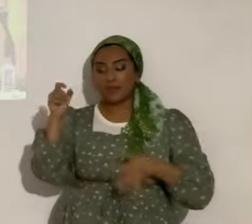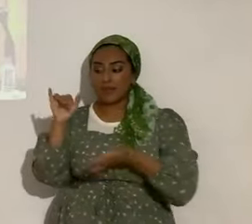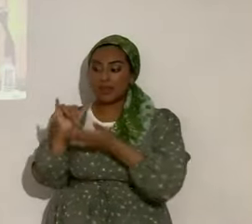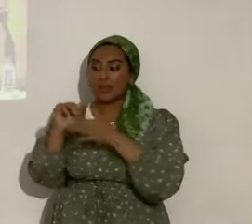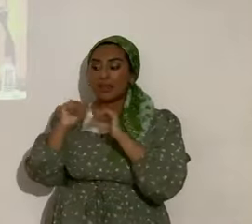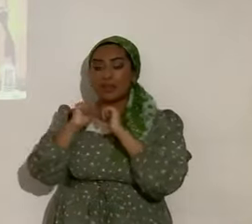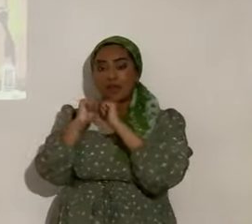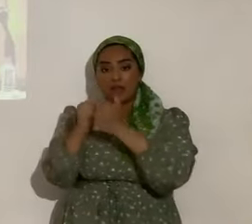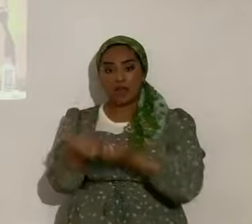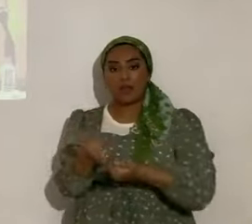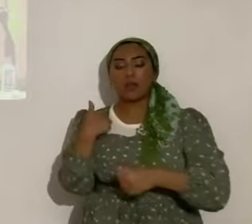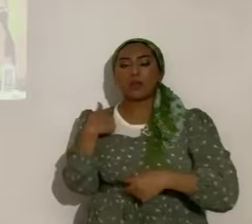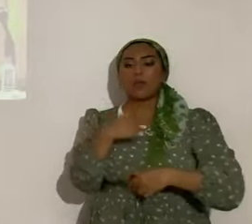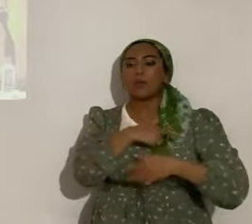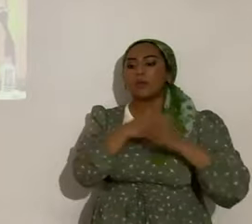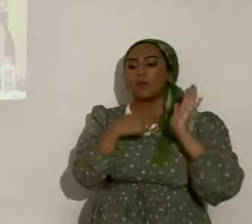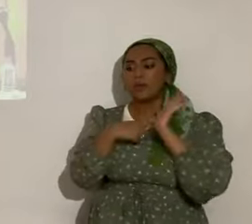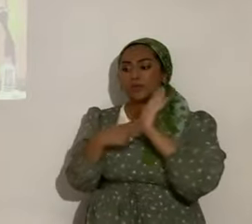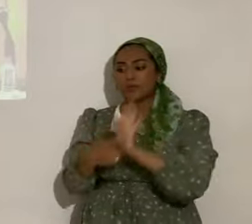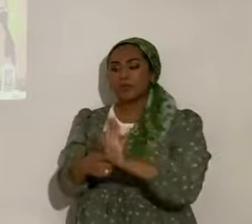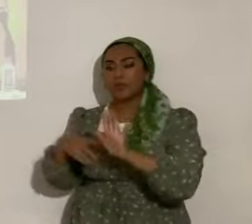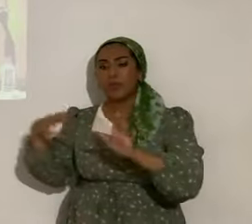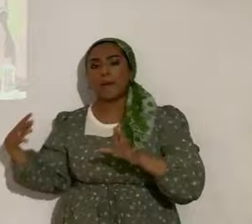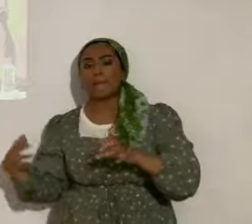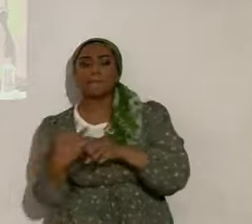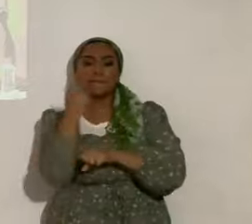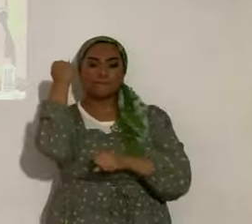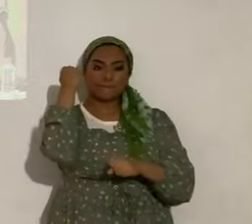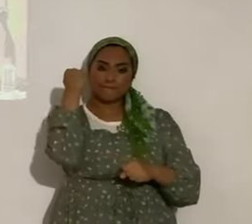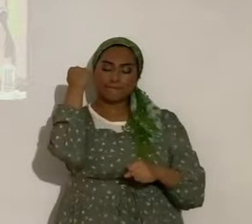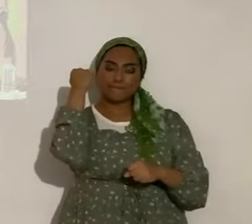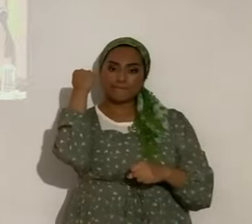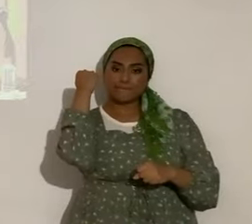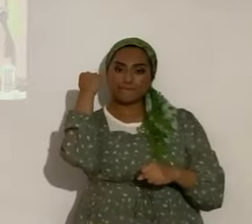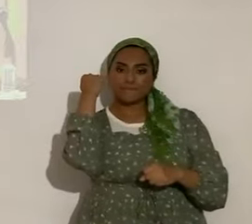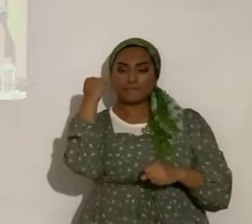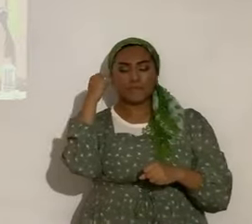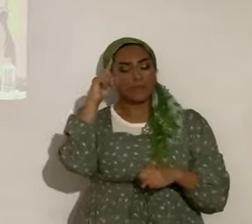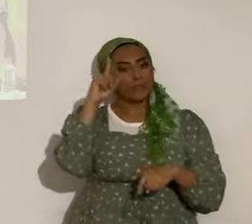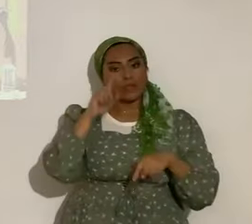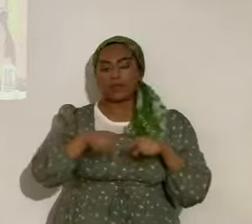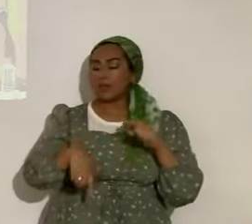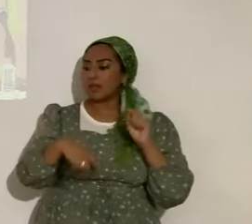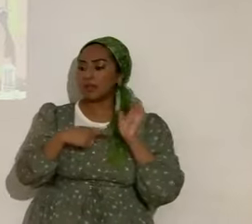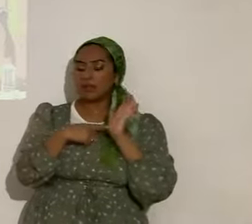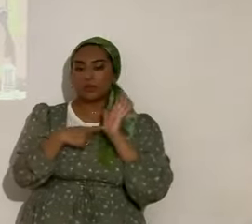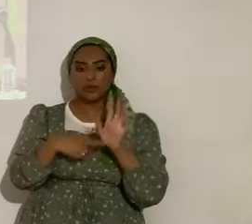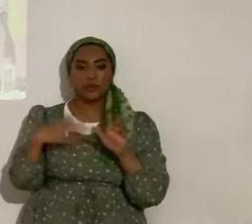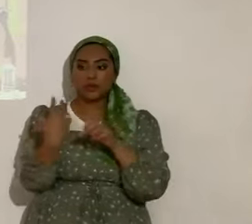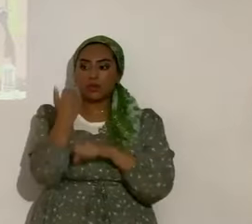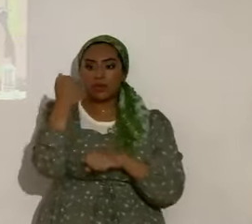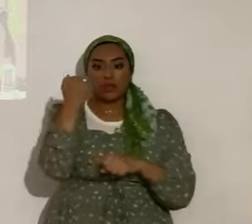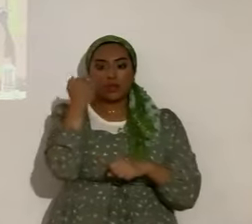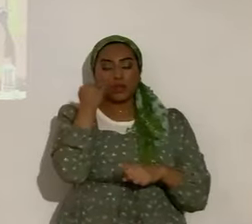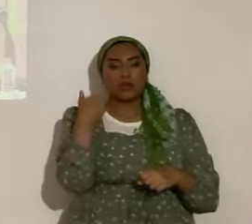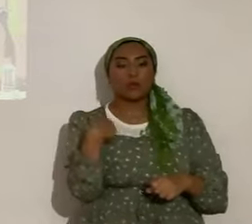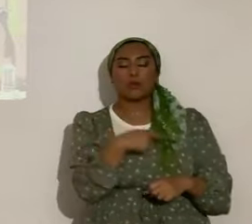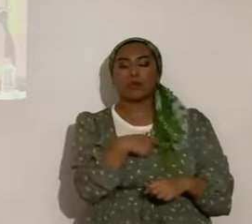manera se demuestra el triunfo. No se podía demostrar el triunfo si no